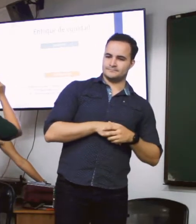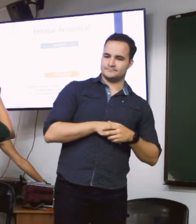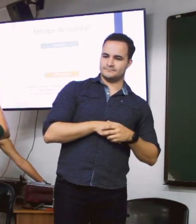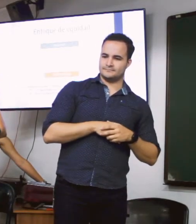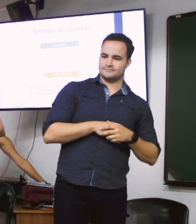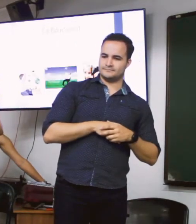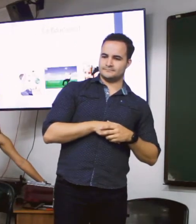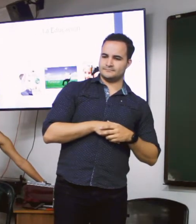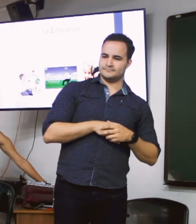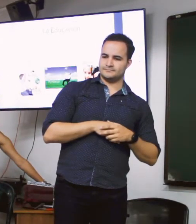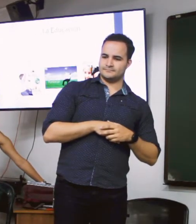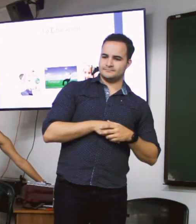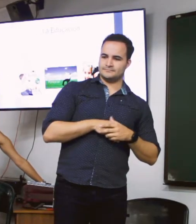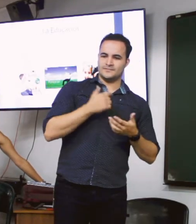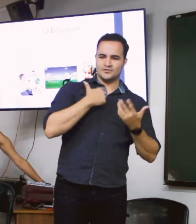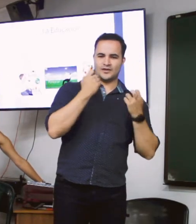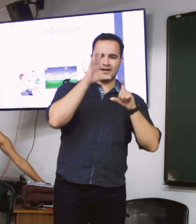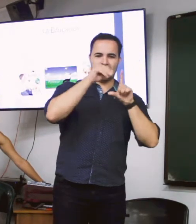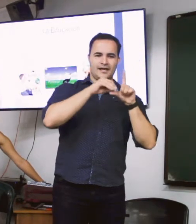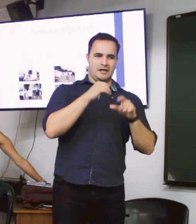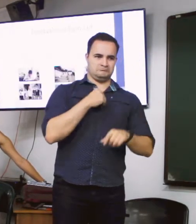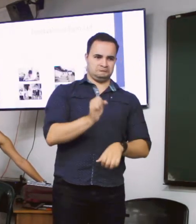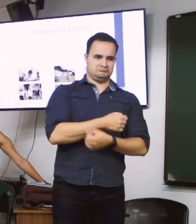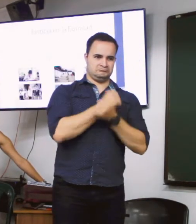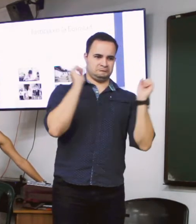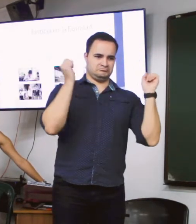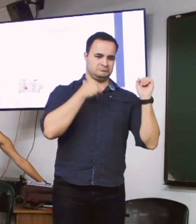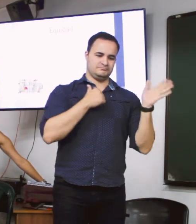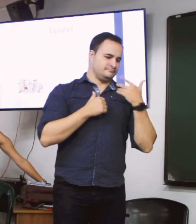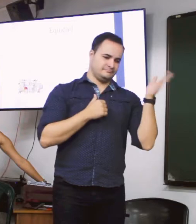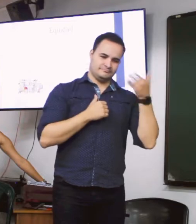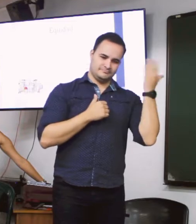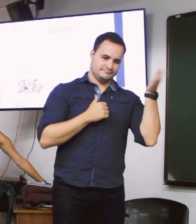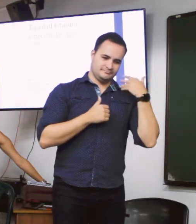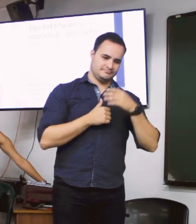entonces era una presentación que quería compartirles, pero no